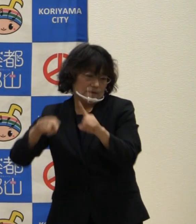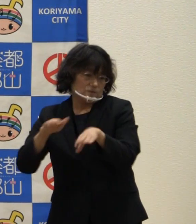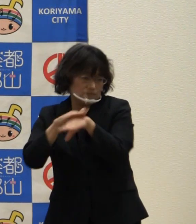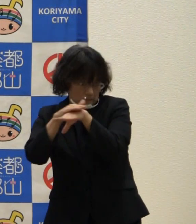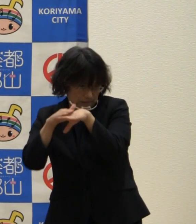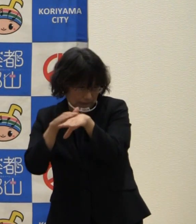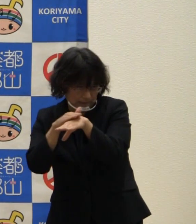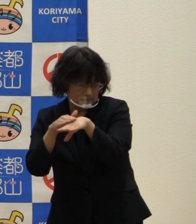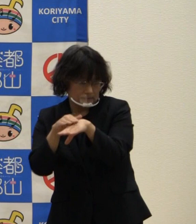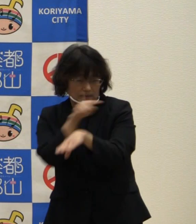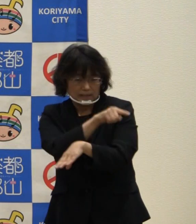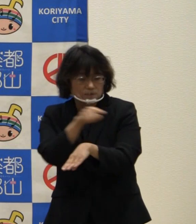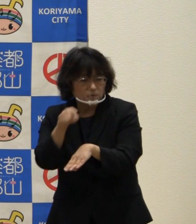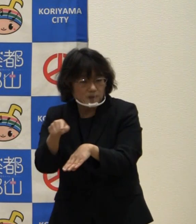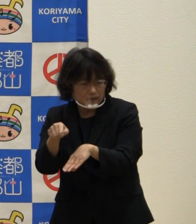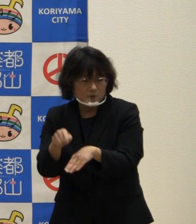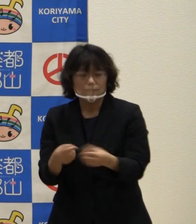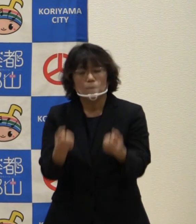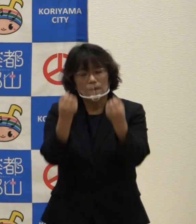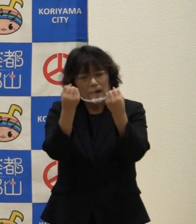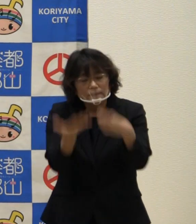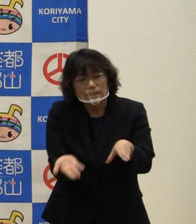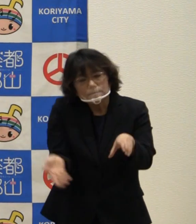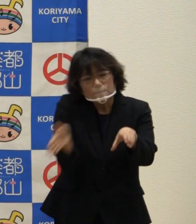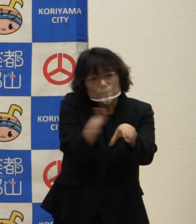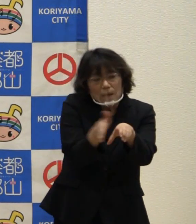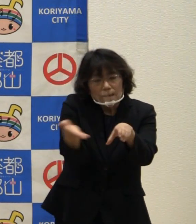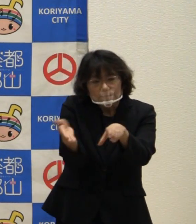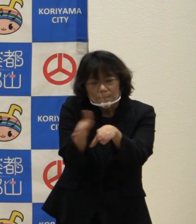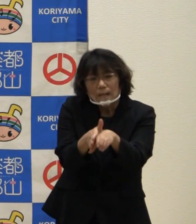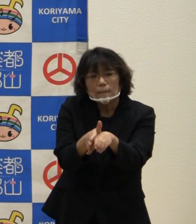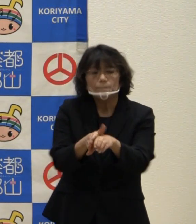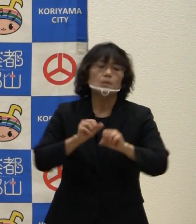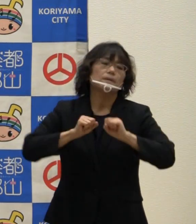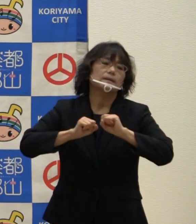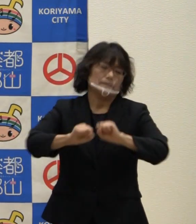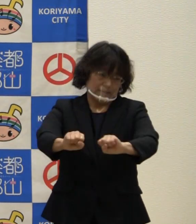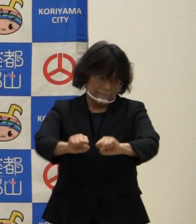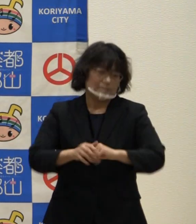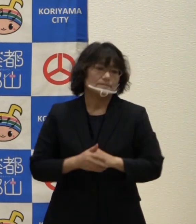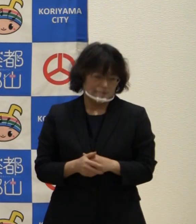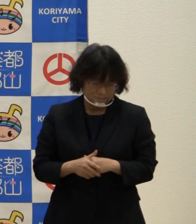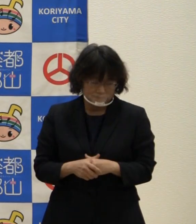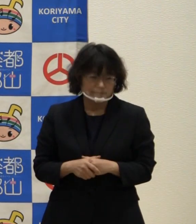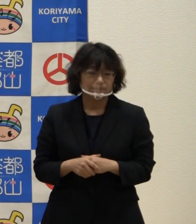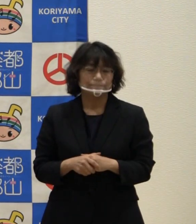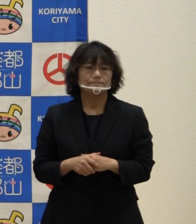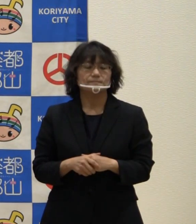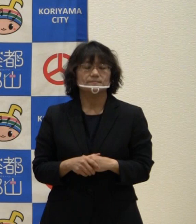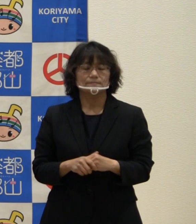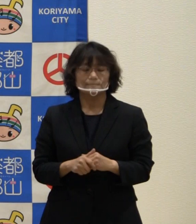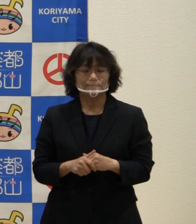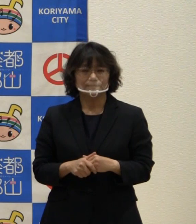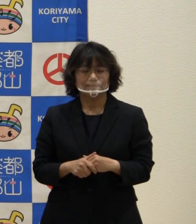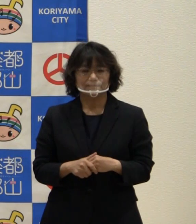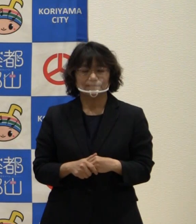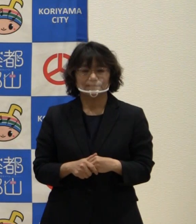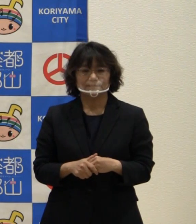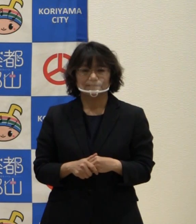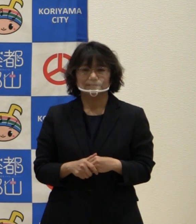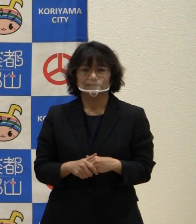校さんの他に新規的なものを入れたというのが編成の思いでございます。